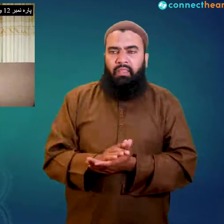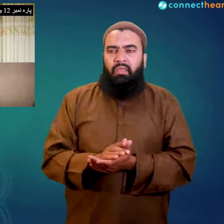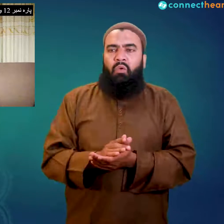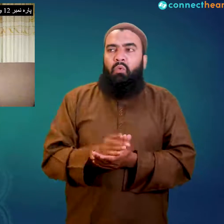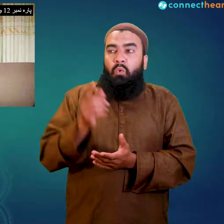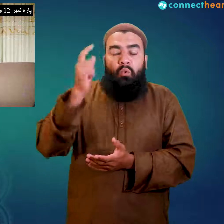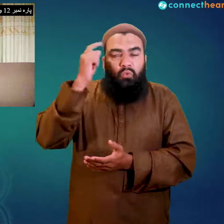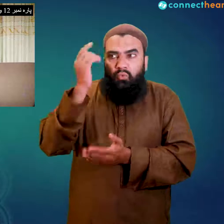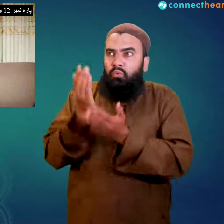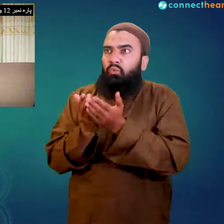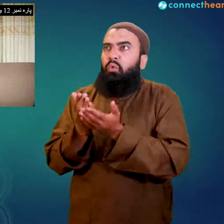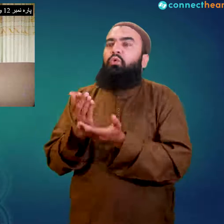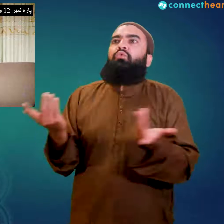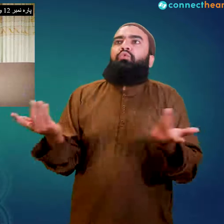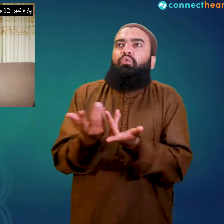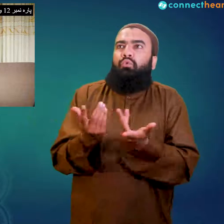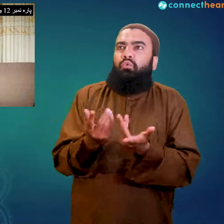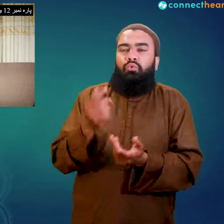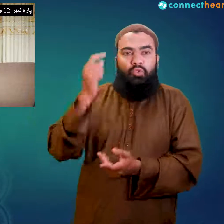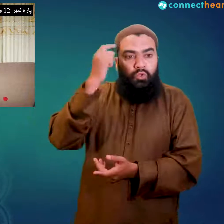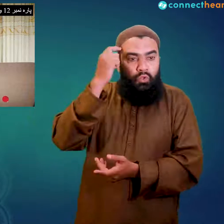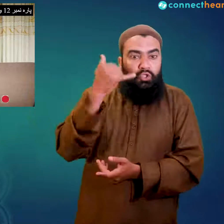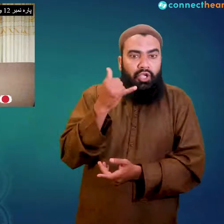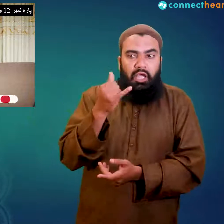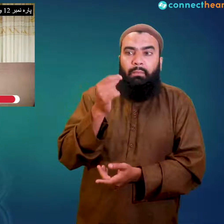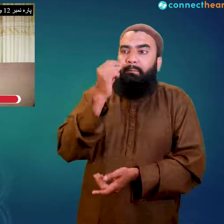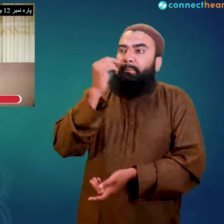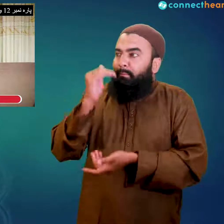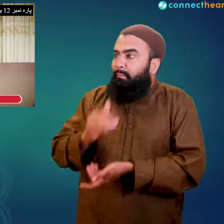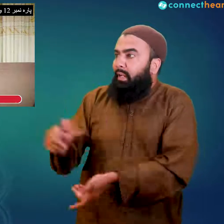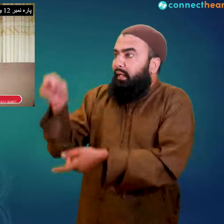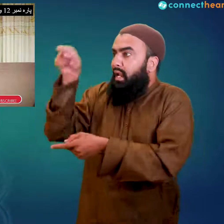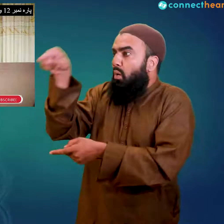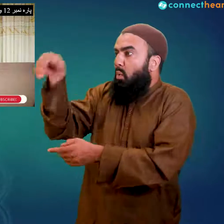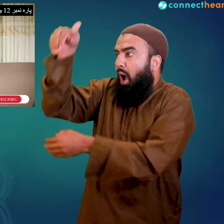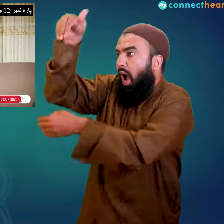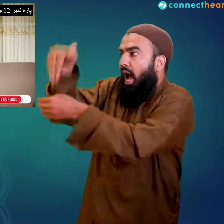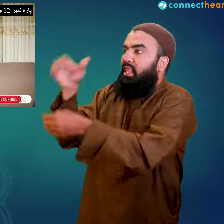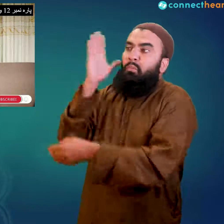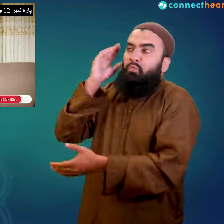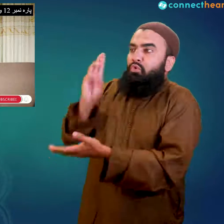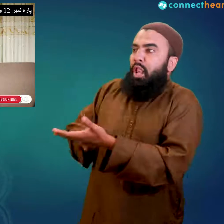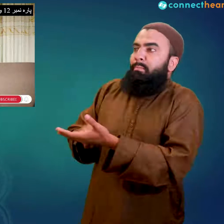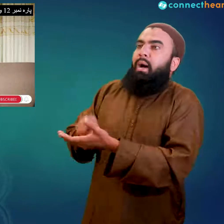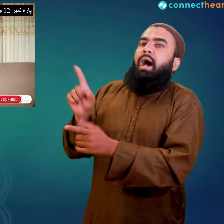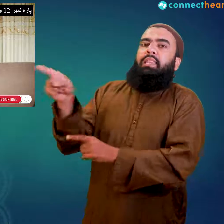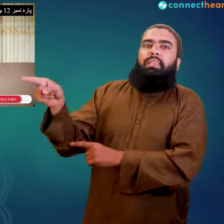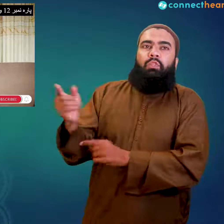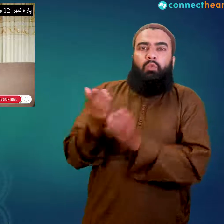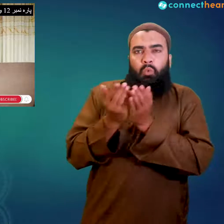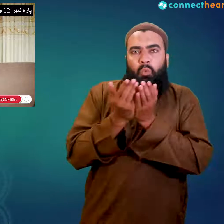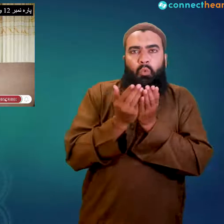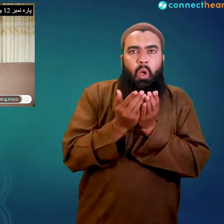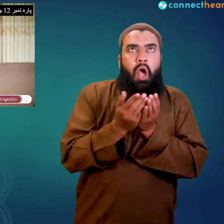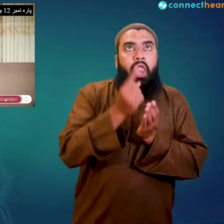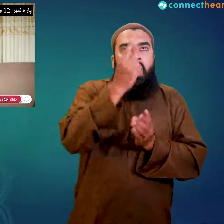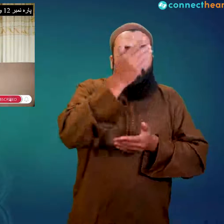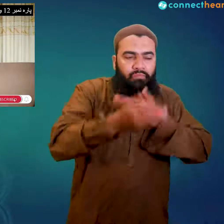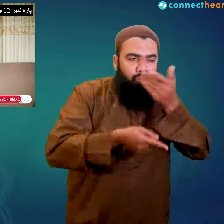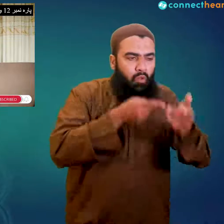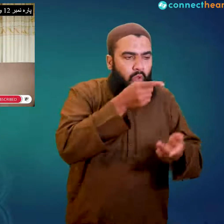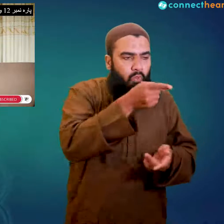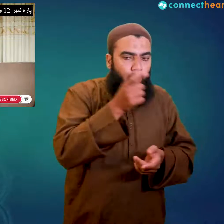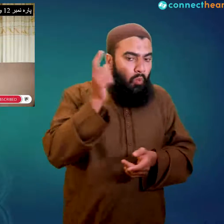آیت نمبر 46 میں اللہ رب العزت نے حضرت نوح علیہ السلام کو تنبیہ فرمائی، قال یا